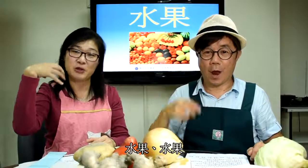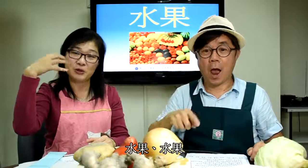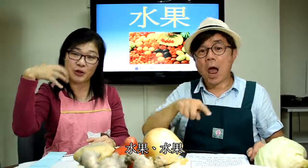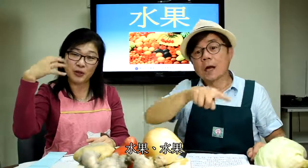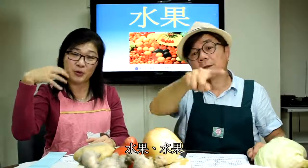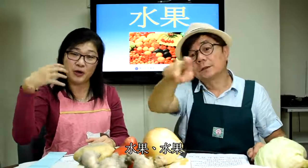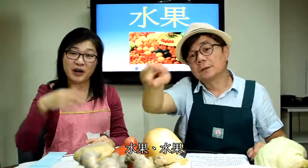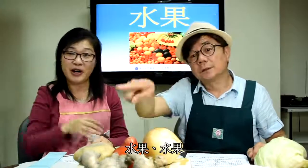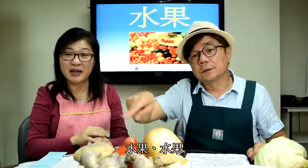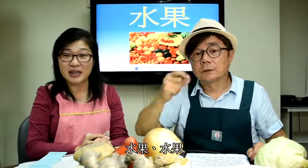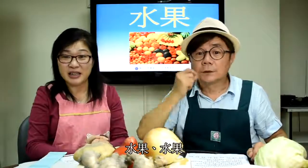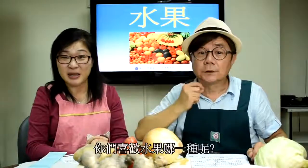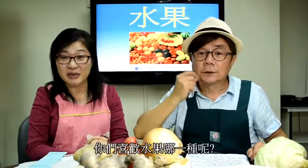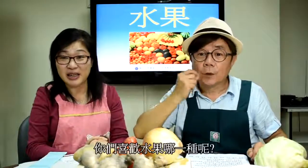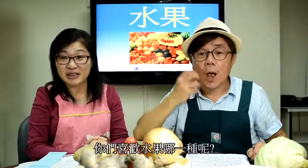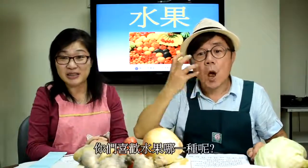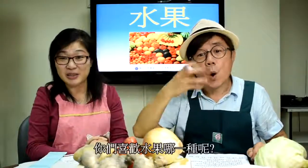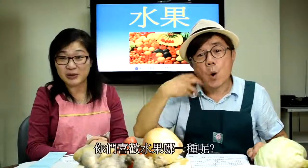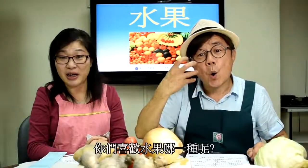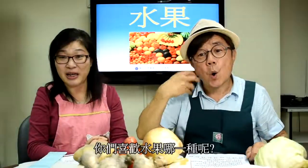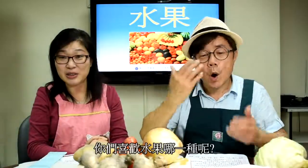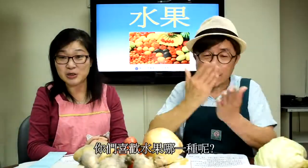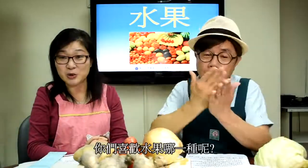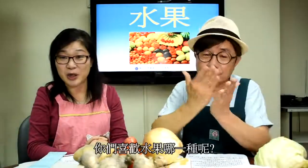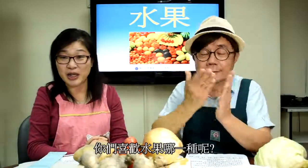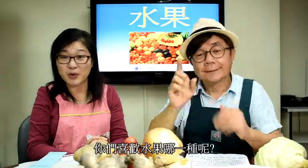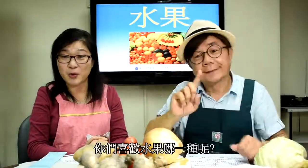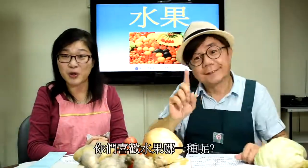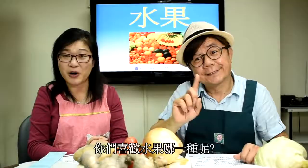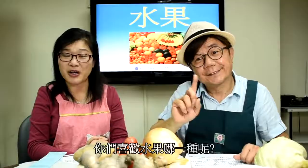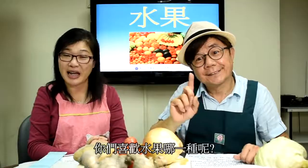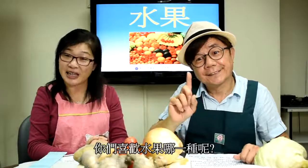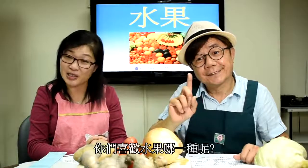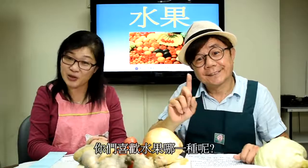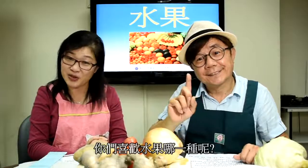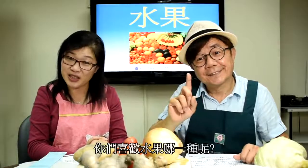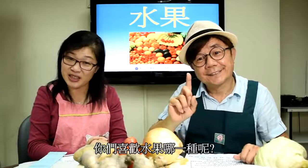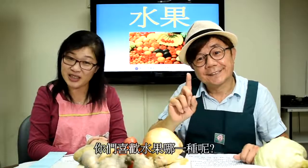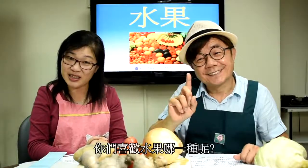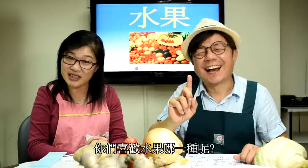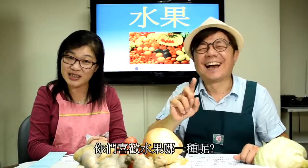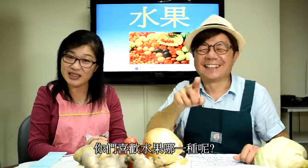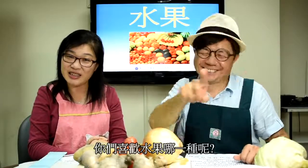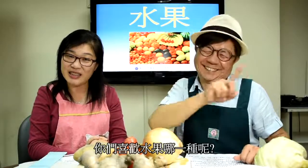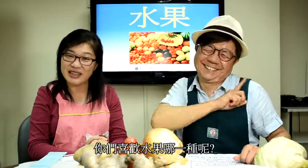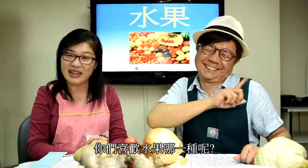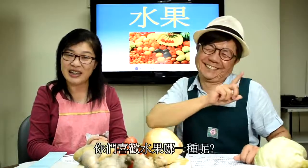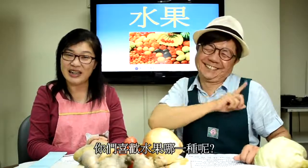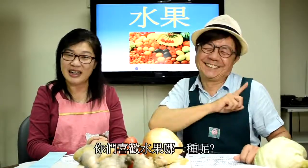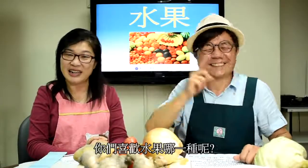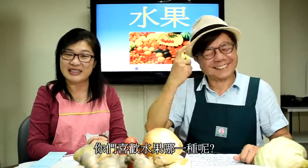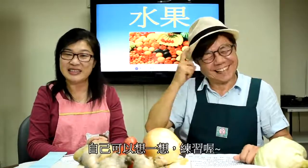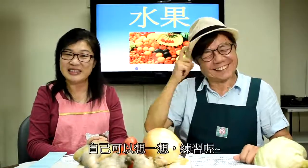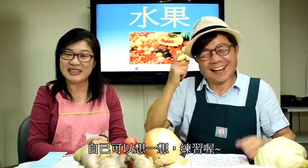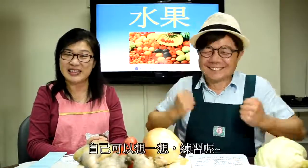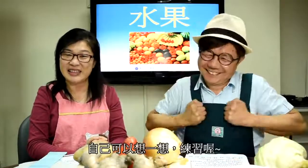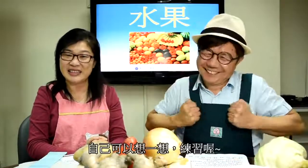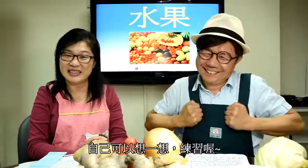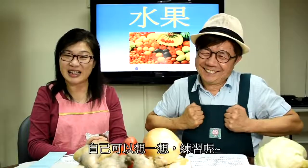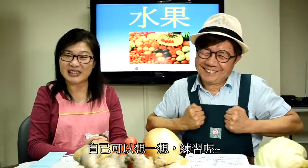水果，你们喜欢水果哪一种呢？好，自己可以想一想